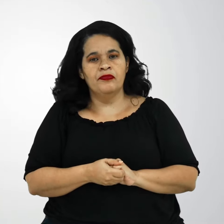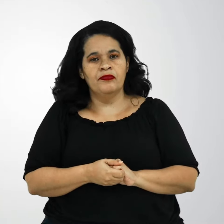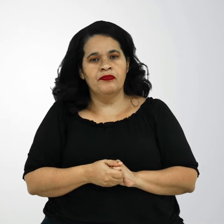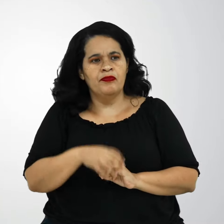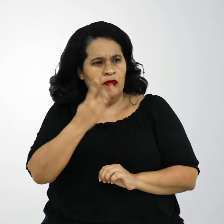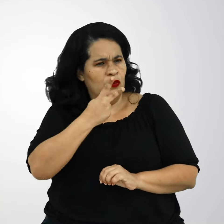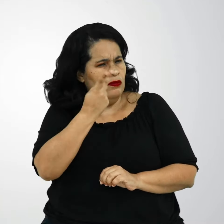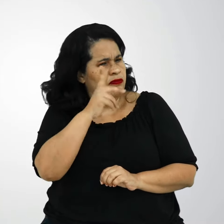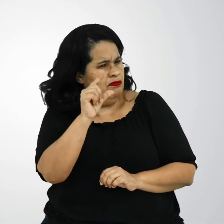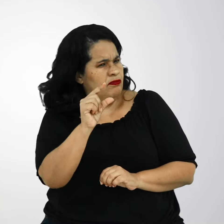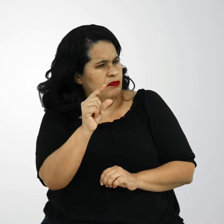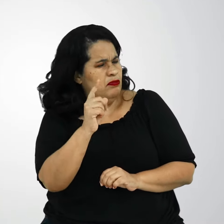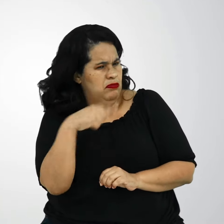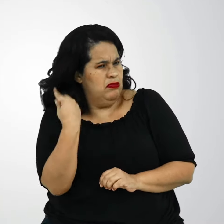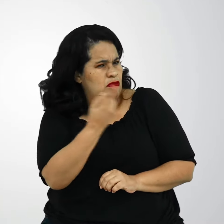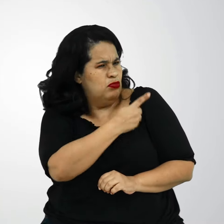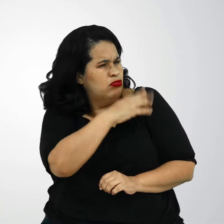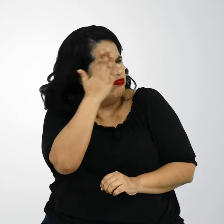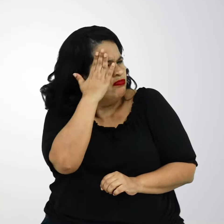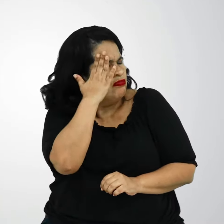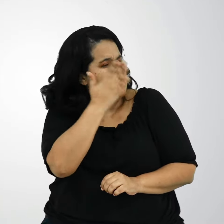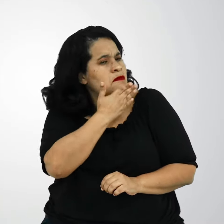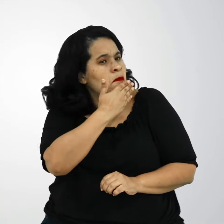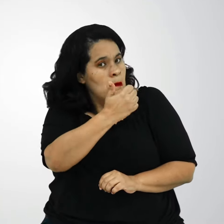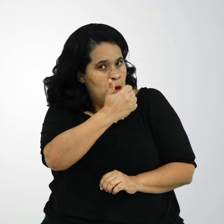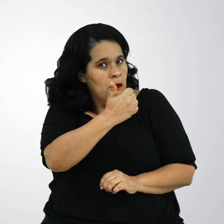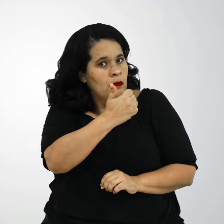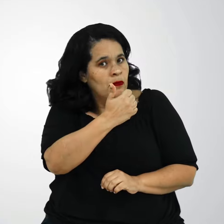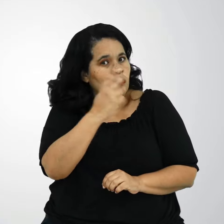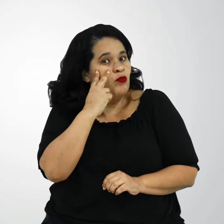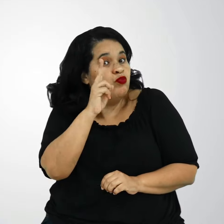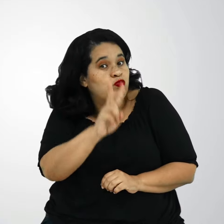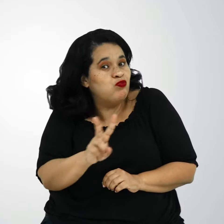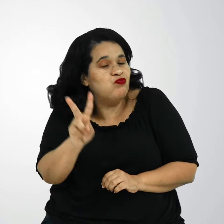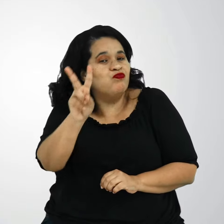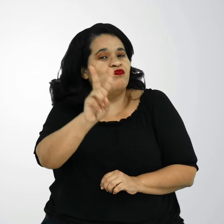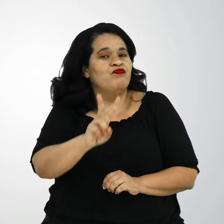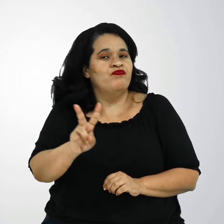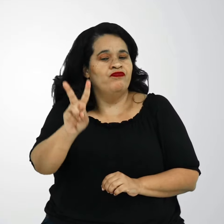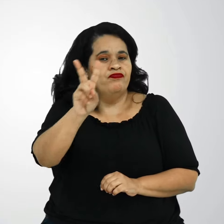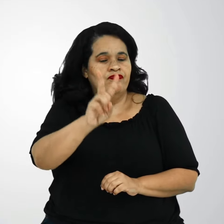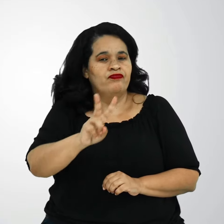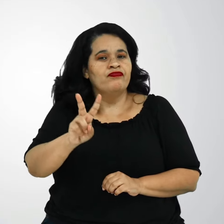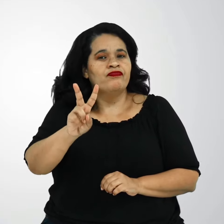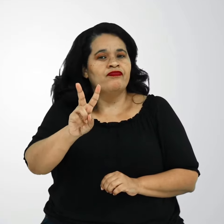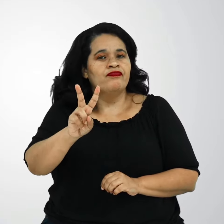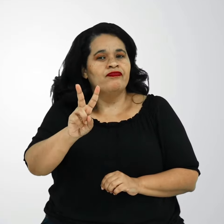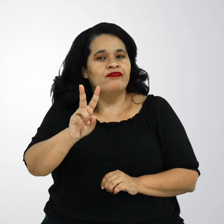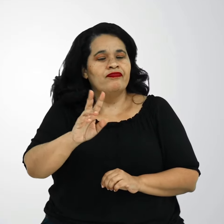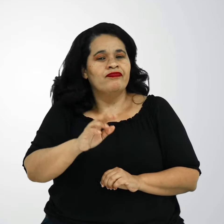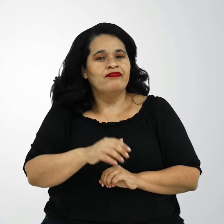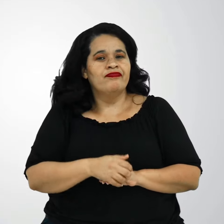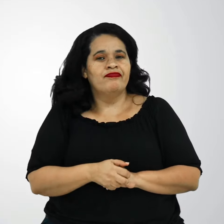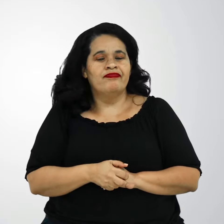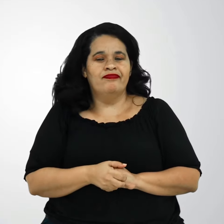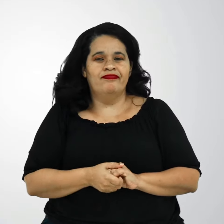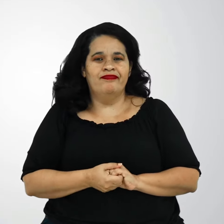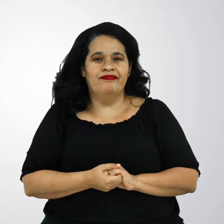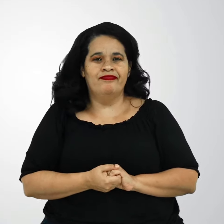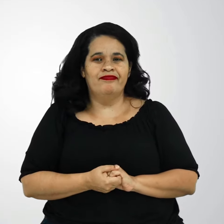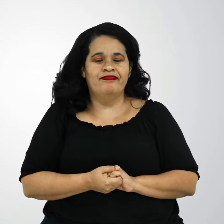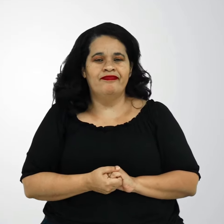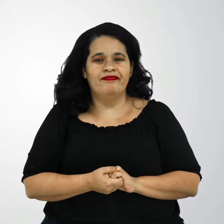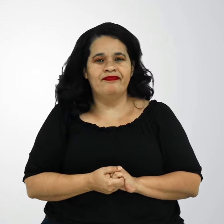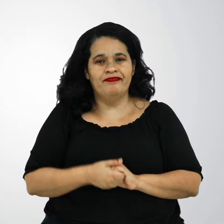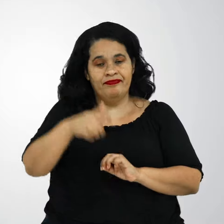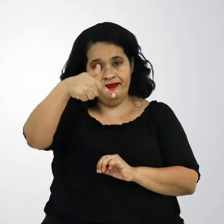fala um pouco para a gente sobre essa última visão, sobre essa outra visão, na verdade, né? A última porque nós estamos falando de 3 aqui, mas tem um monte de outras visões sobre as